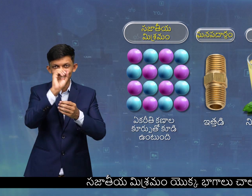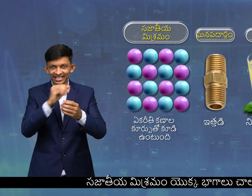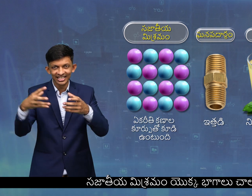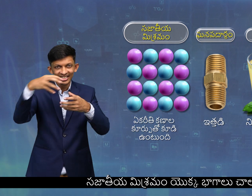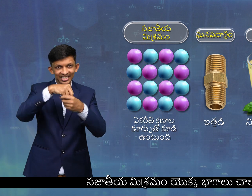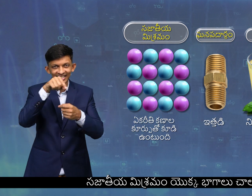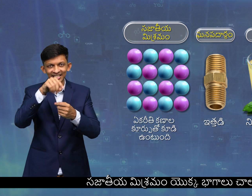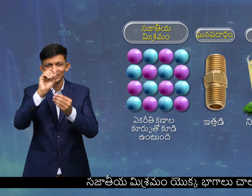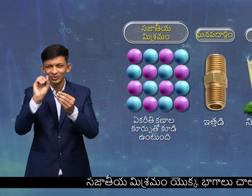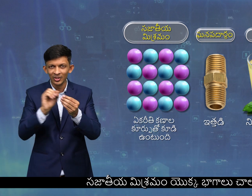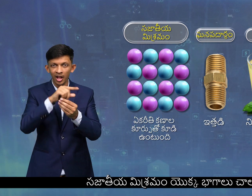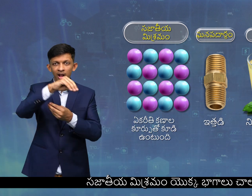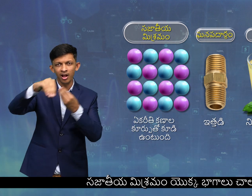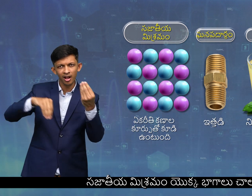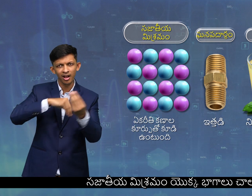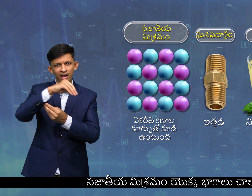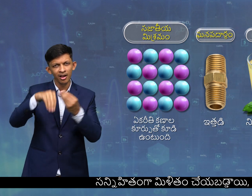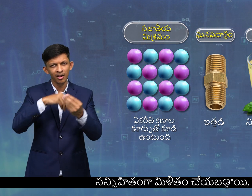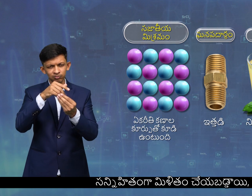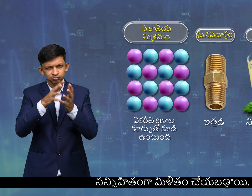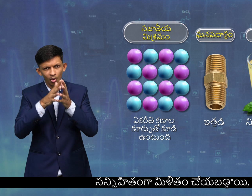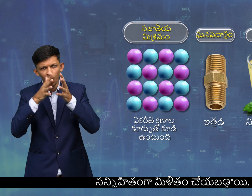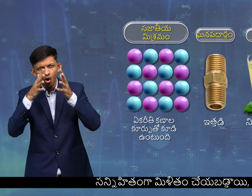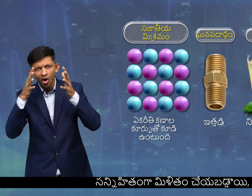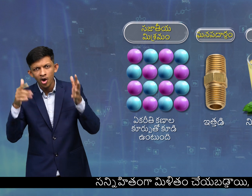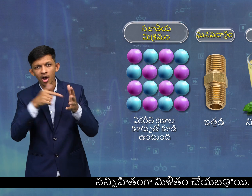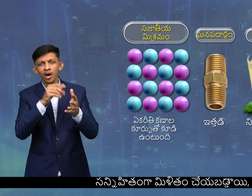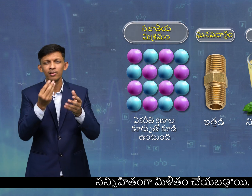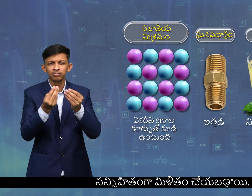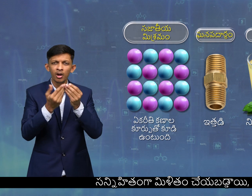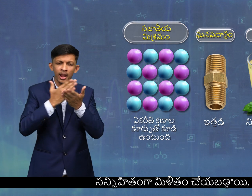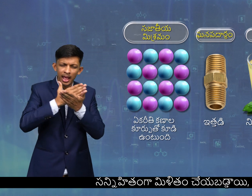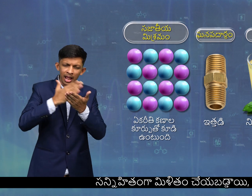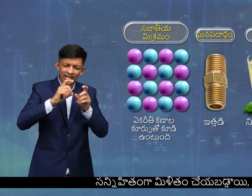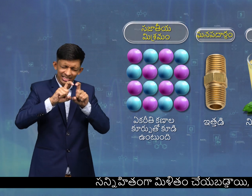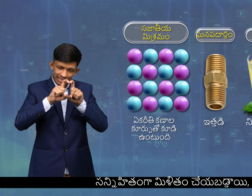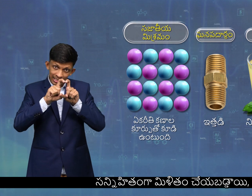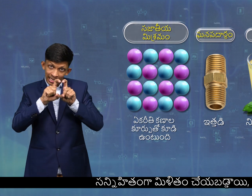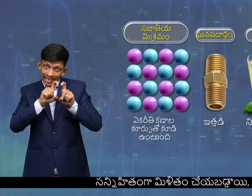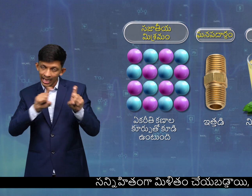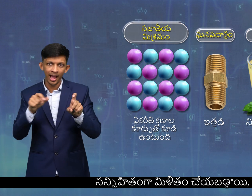సజాతీయ మిశ్రమం యొక్క భాగాలు చాలా సన్నిహితంగా మిళితం చేయబడ్డాయి.